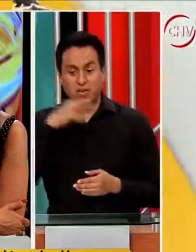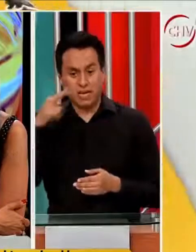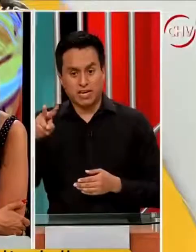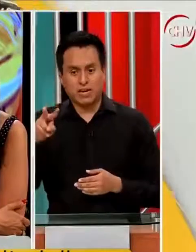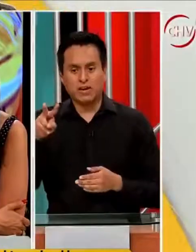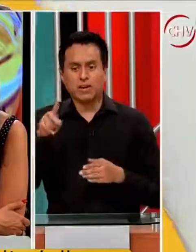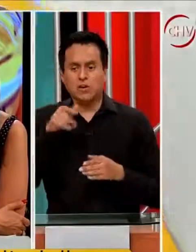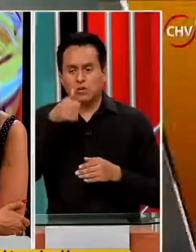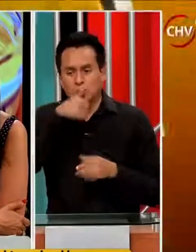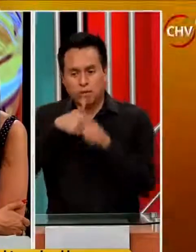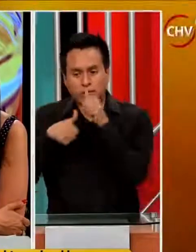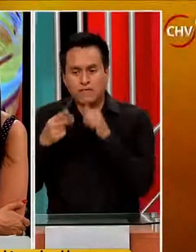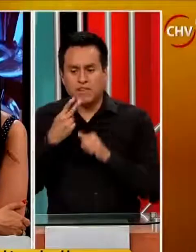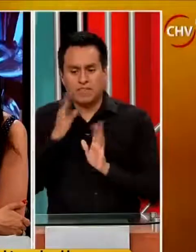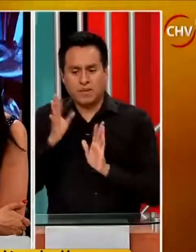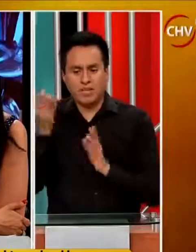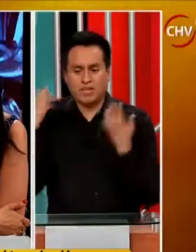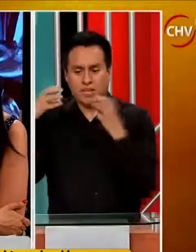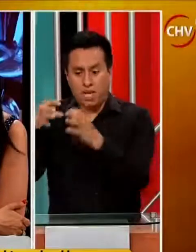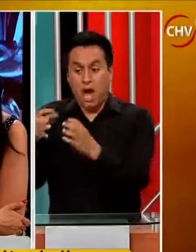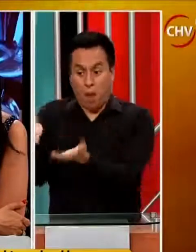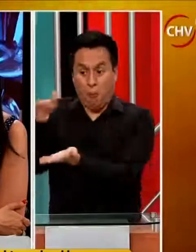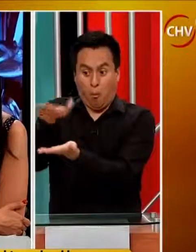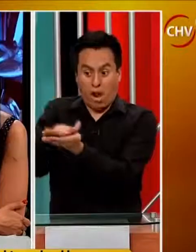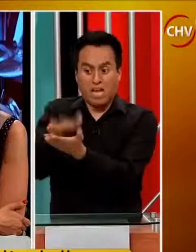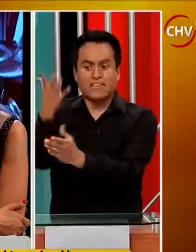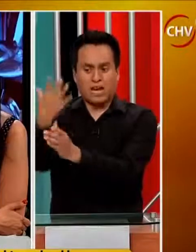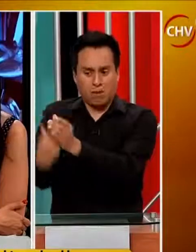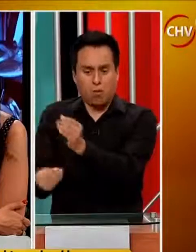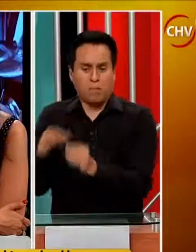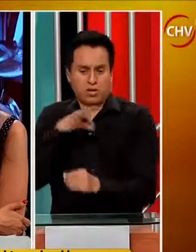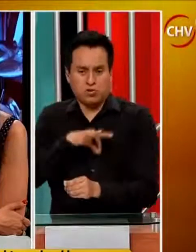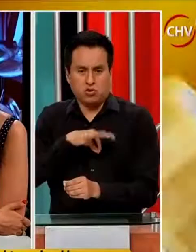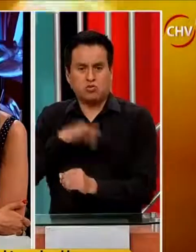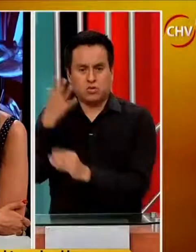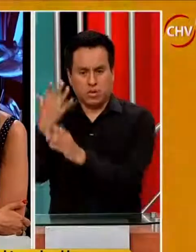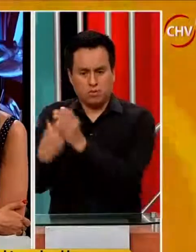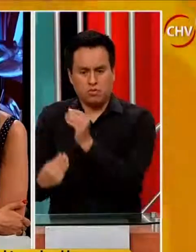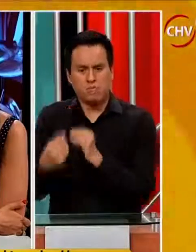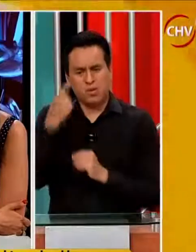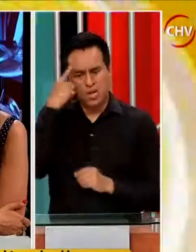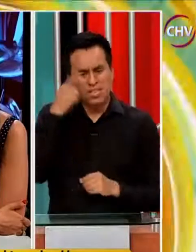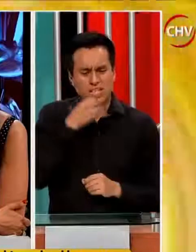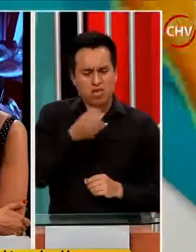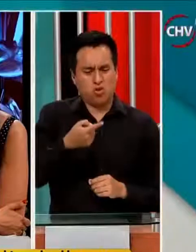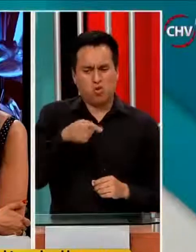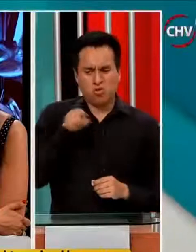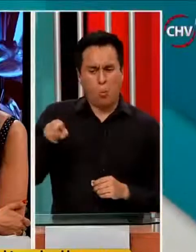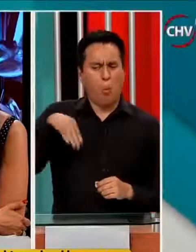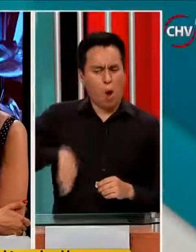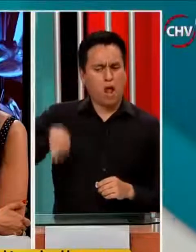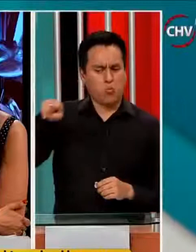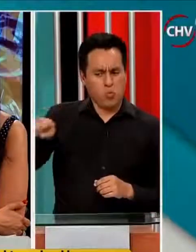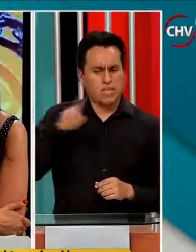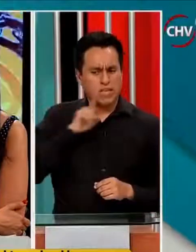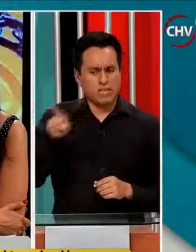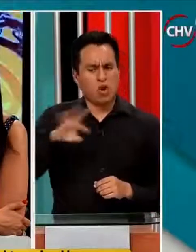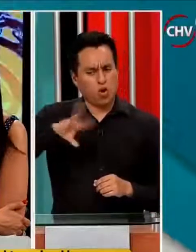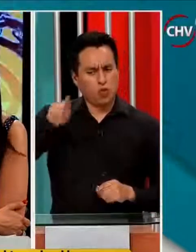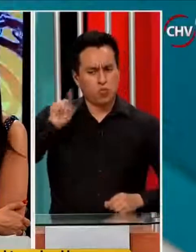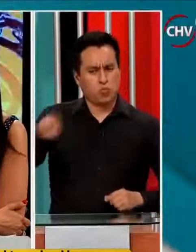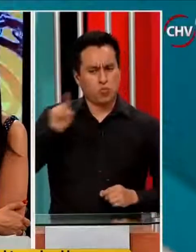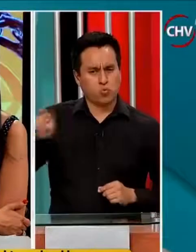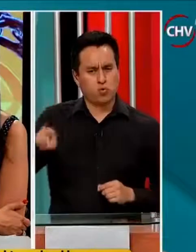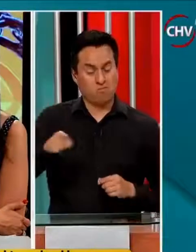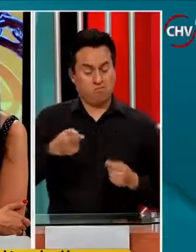sobrevivencia y le correspondía a ella. Cuando ella falleció, se acabó la pensión. Pero él insiste que yo tengo la pensión de la mamá y que yo se la robo y que se la